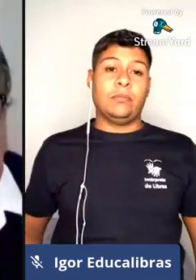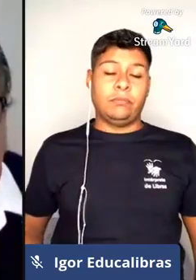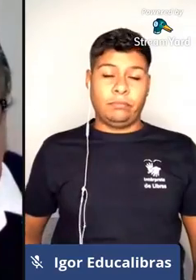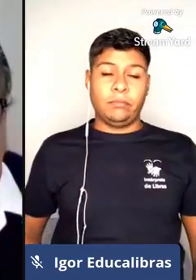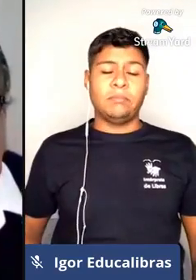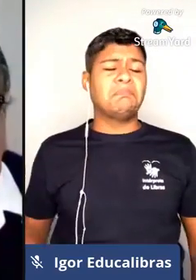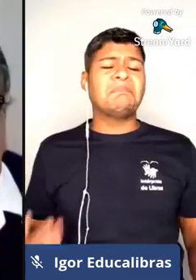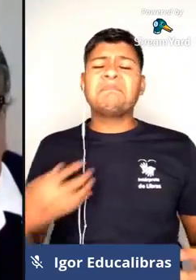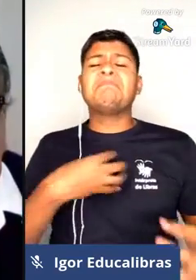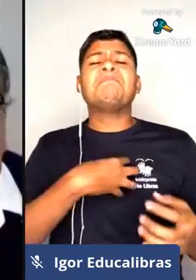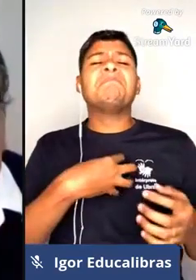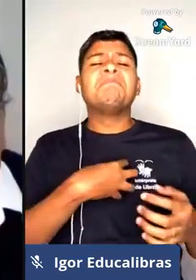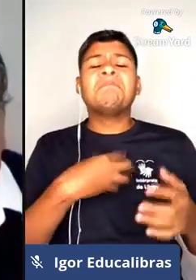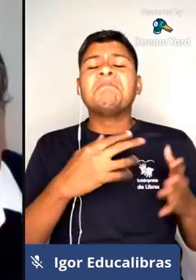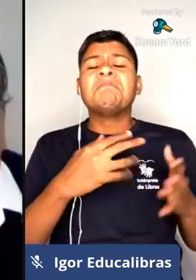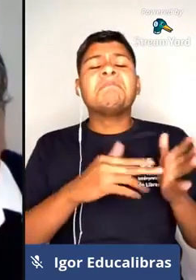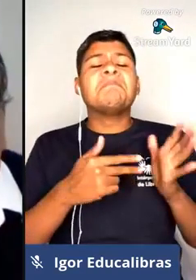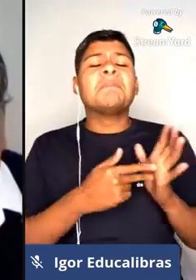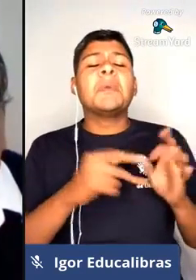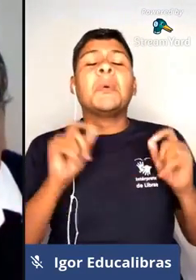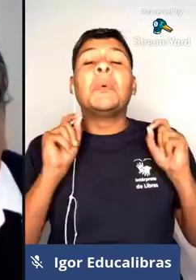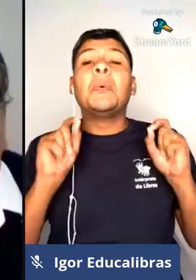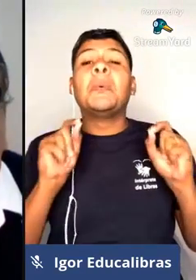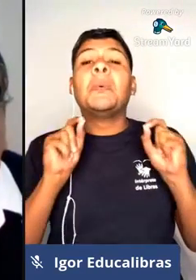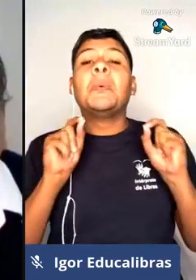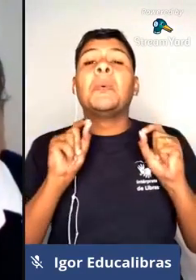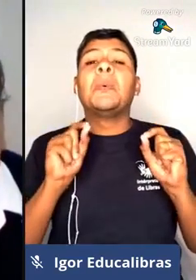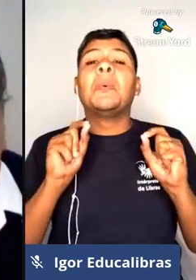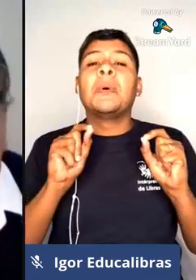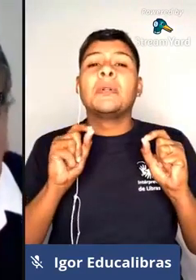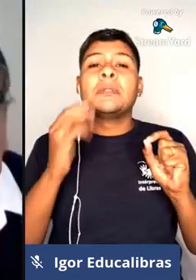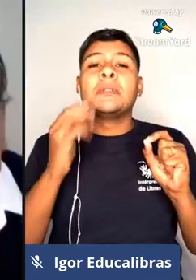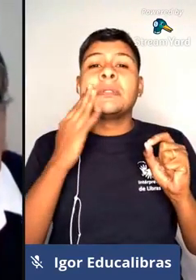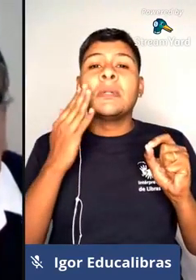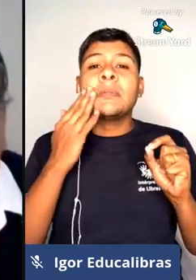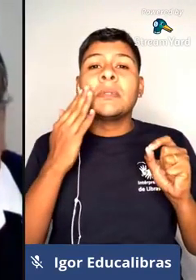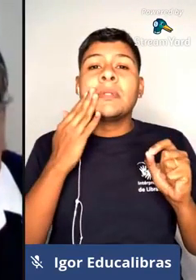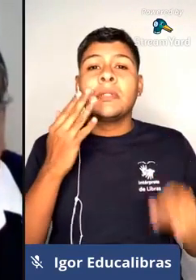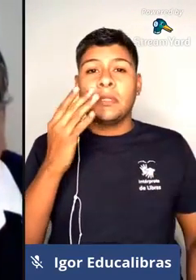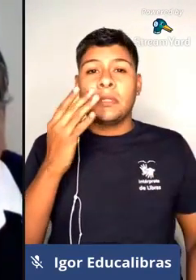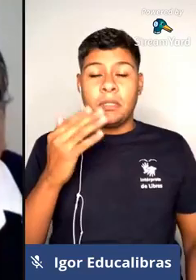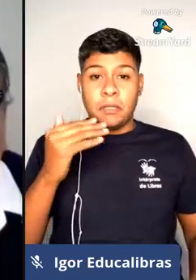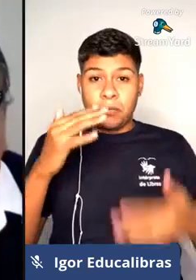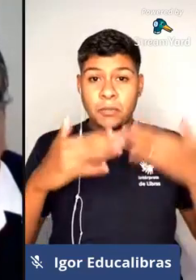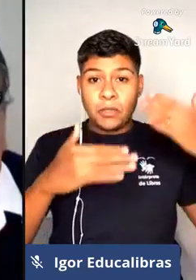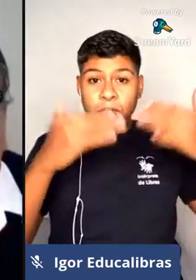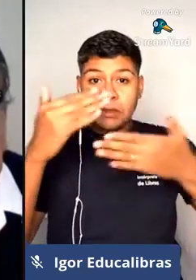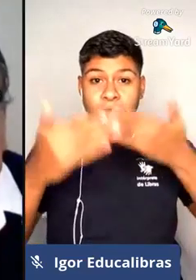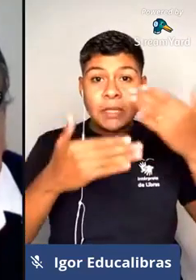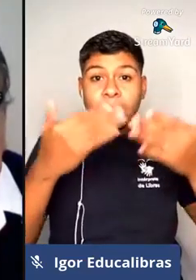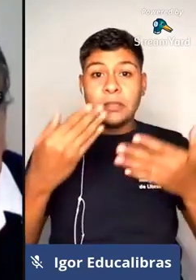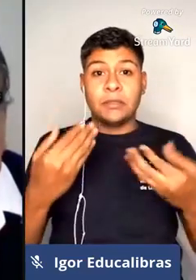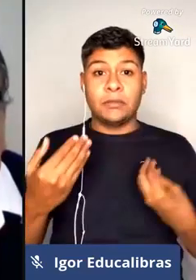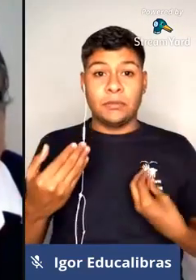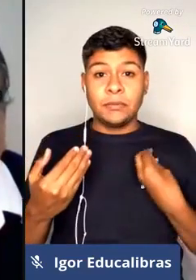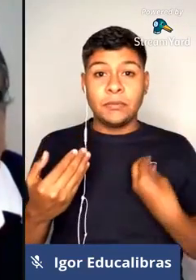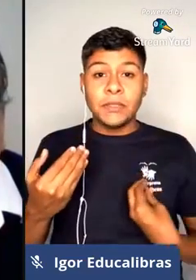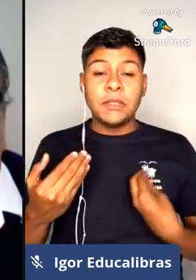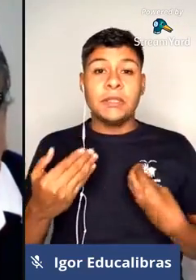que significa dizer que, se no meio desse processo, no miolo desse processo